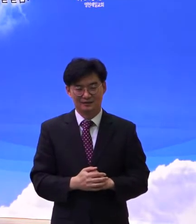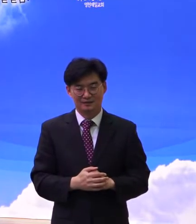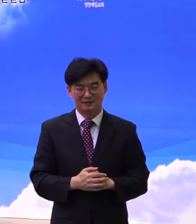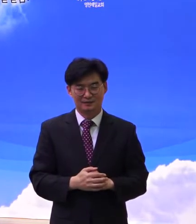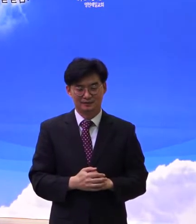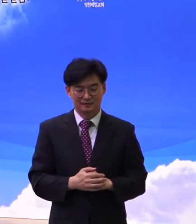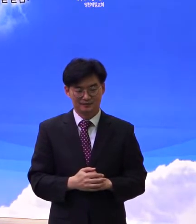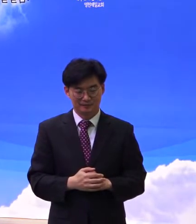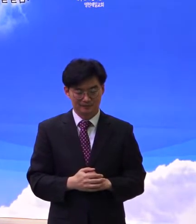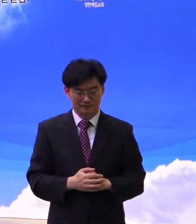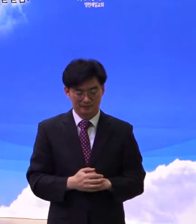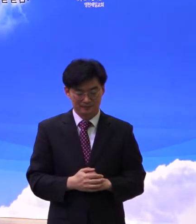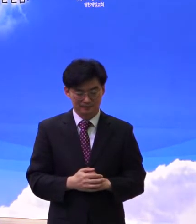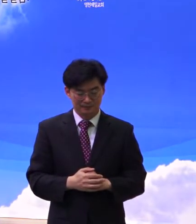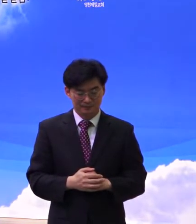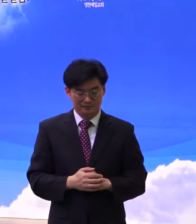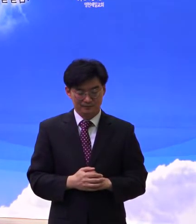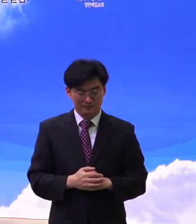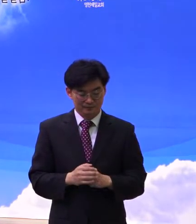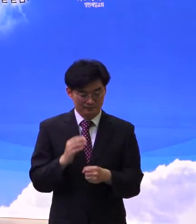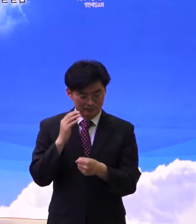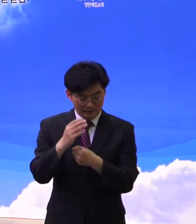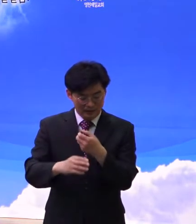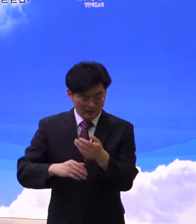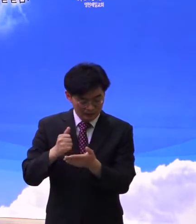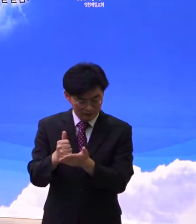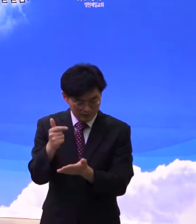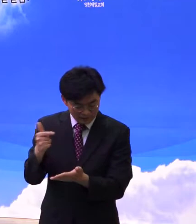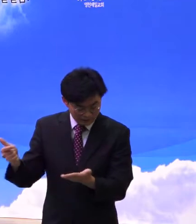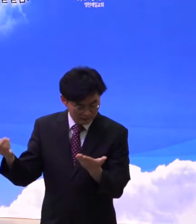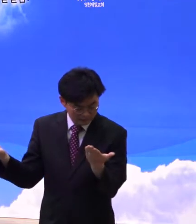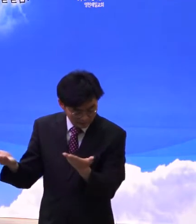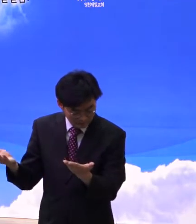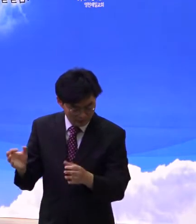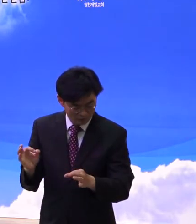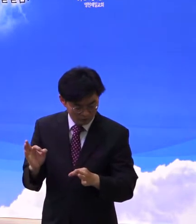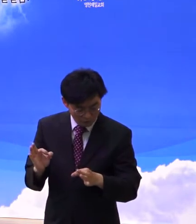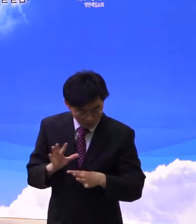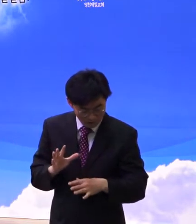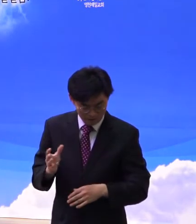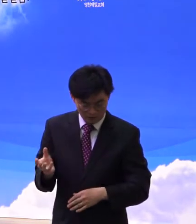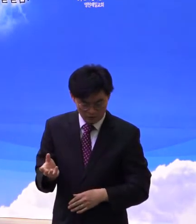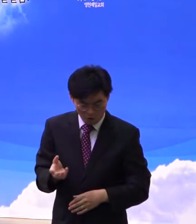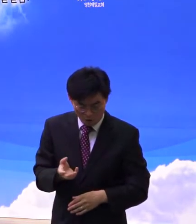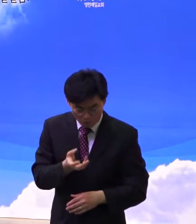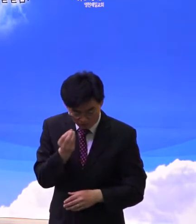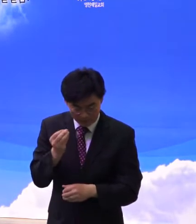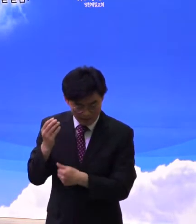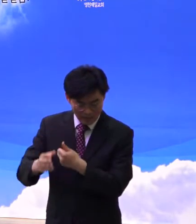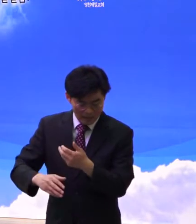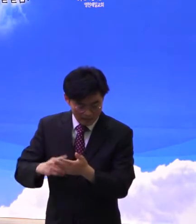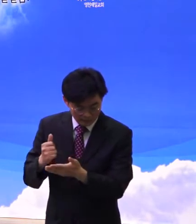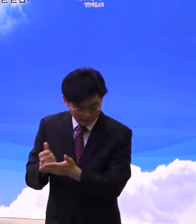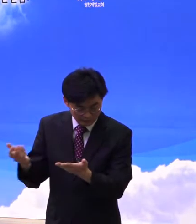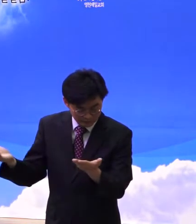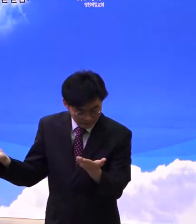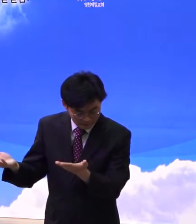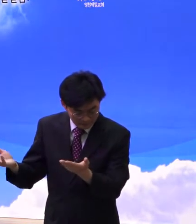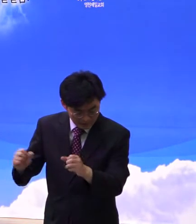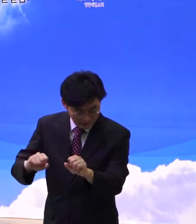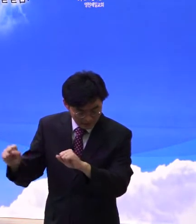여러분 어떤 사람이었습니까? 하나님의 큰 일, 이 놀라우신 거룩한 하나님 나라의 이 일에